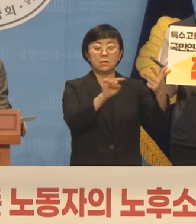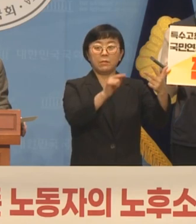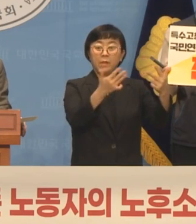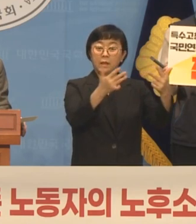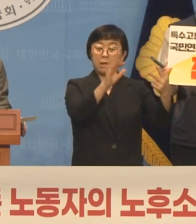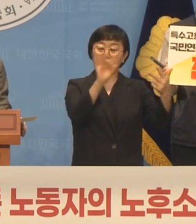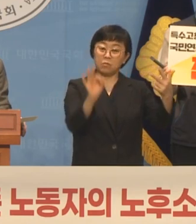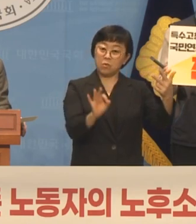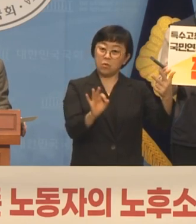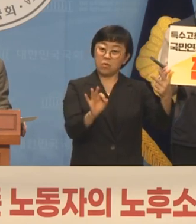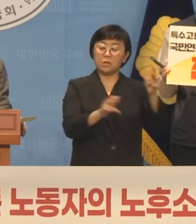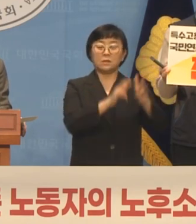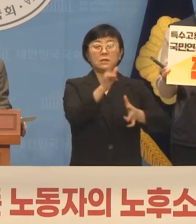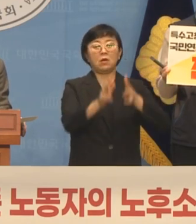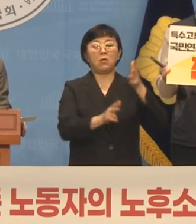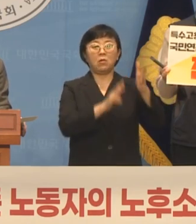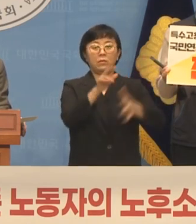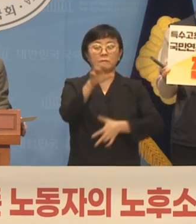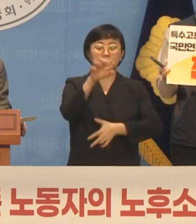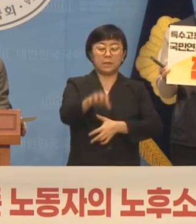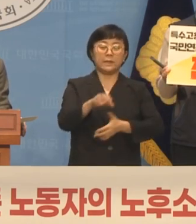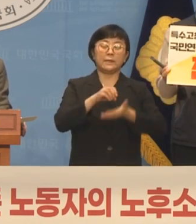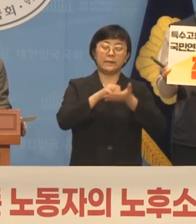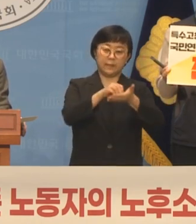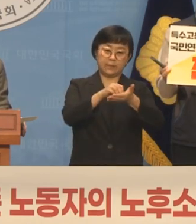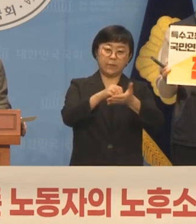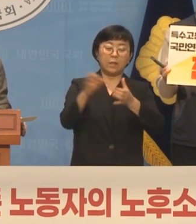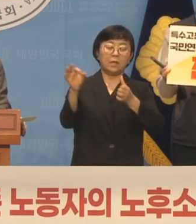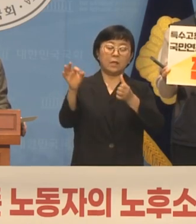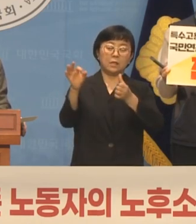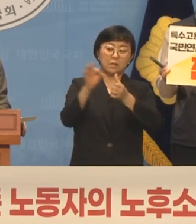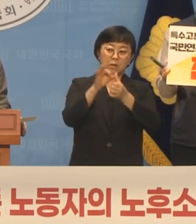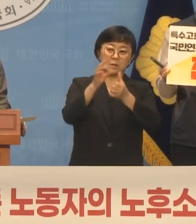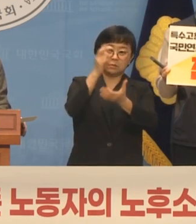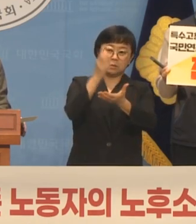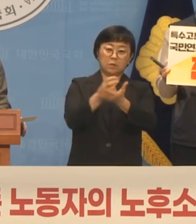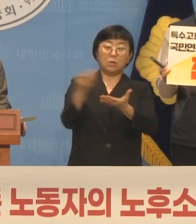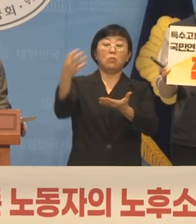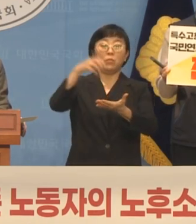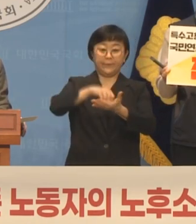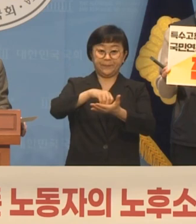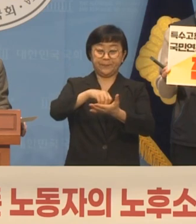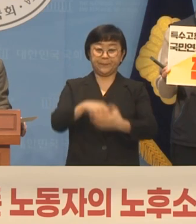27.8%만이 사업장 가입자로 연금제도에 포함되어 있습니다.